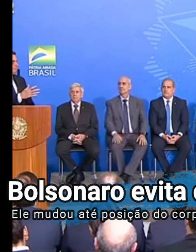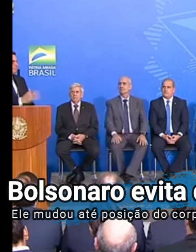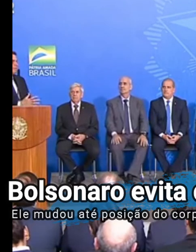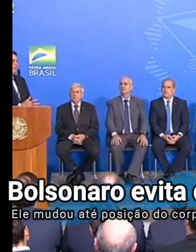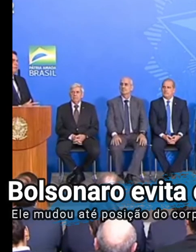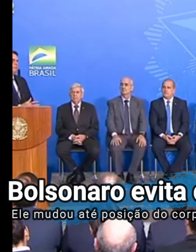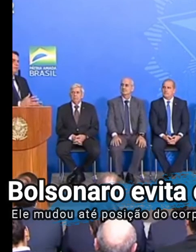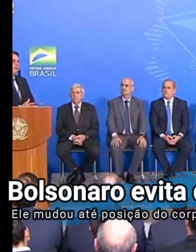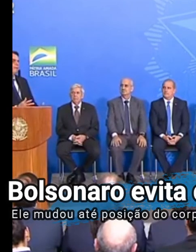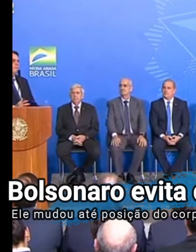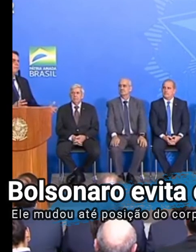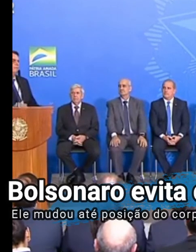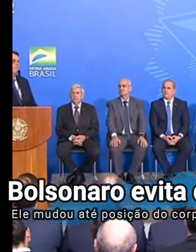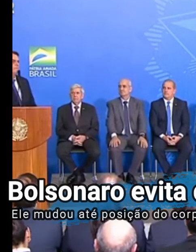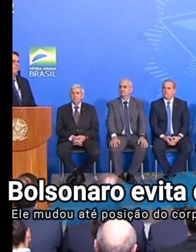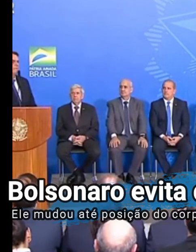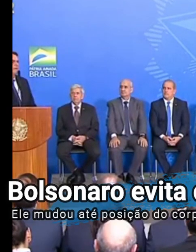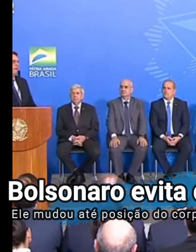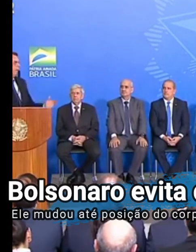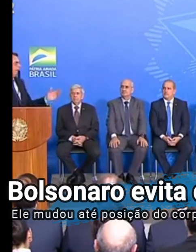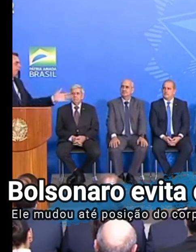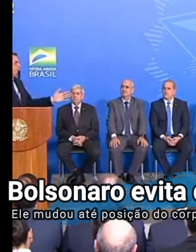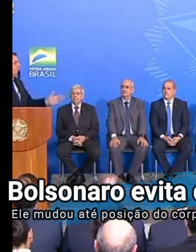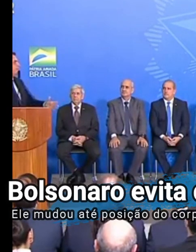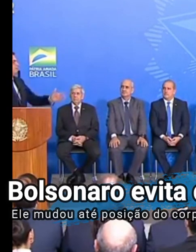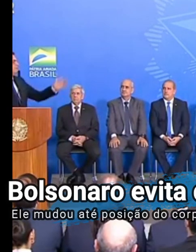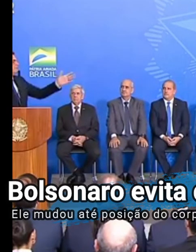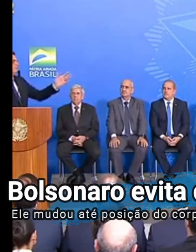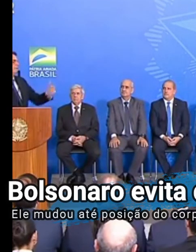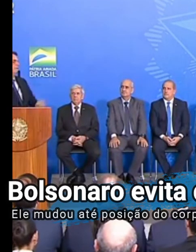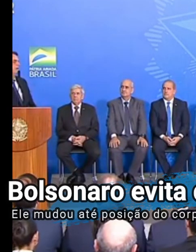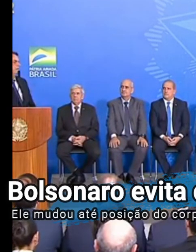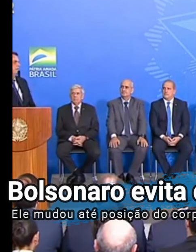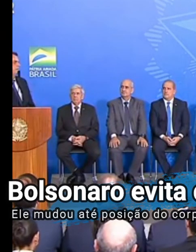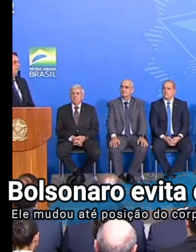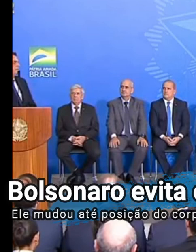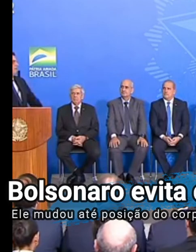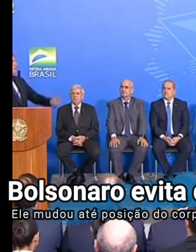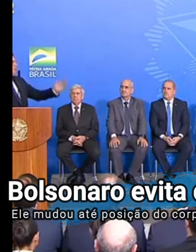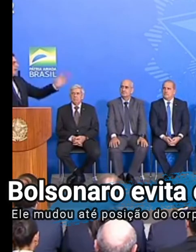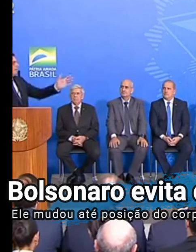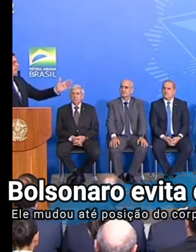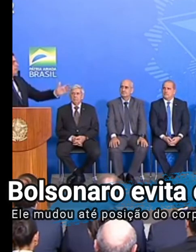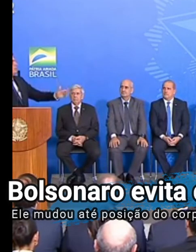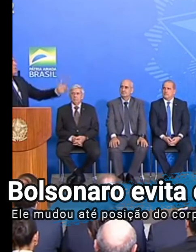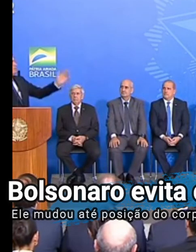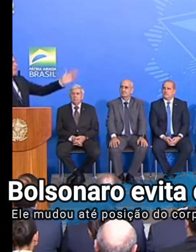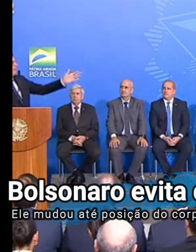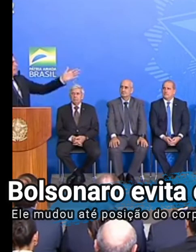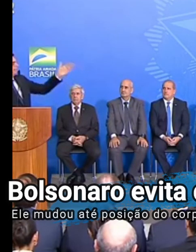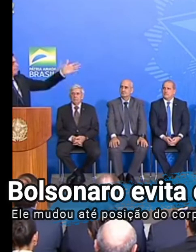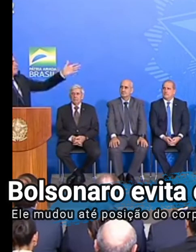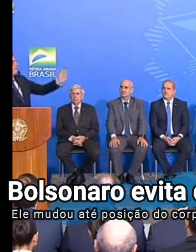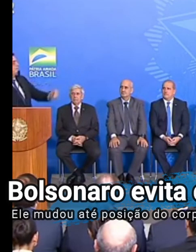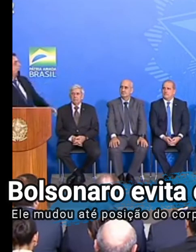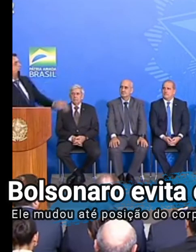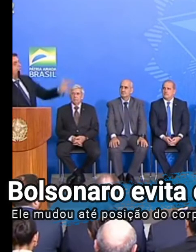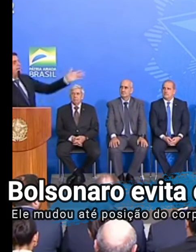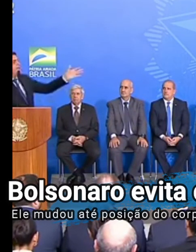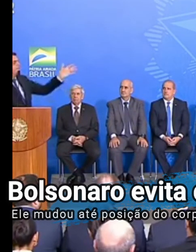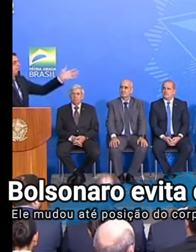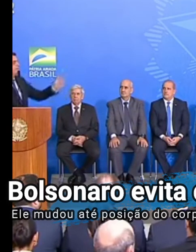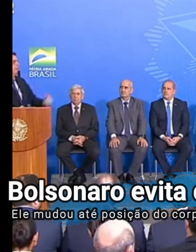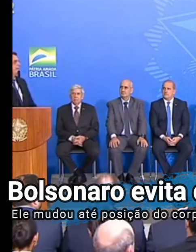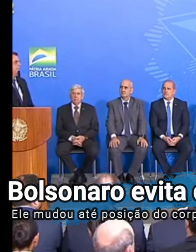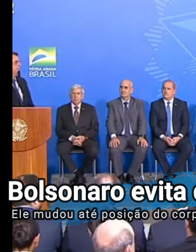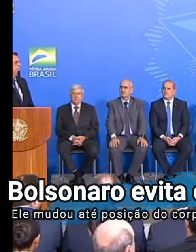buscando o bem comum esse projeto excepcional temos mais gente com o semblante dessa garotada